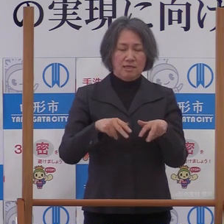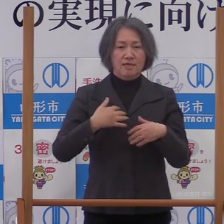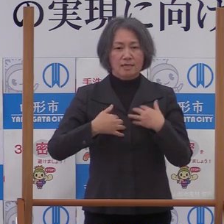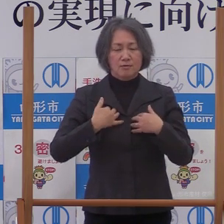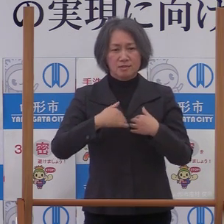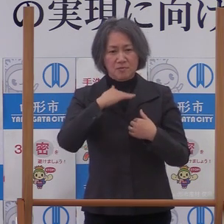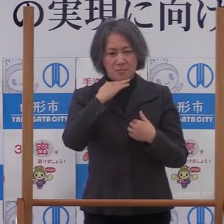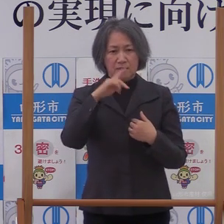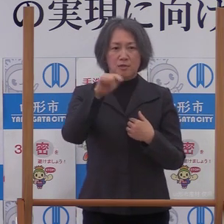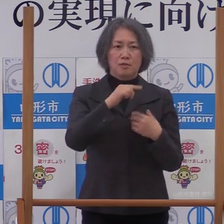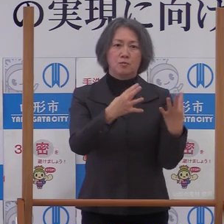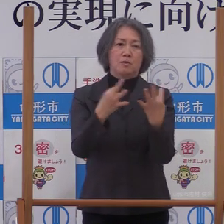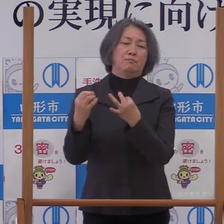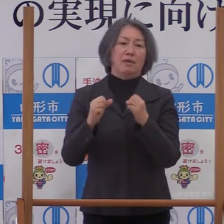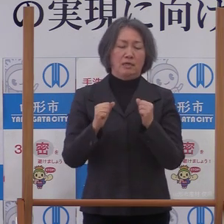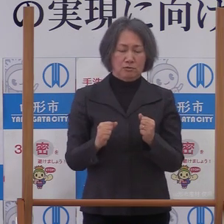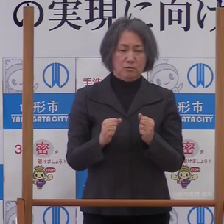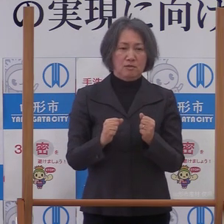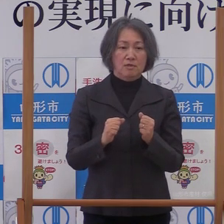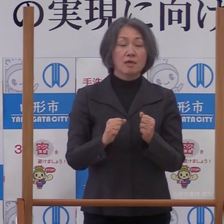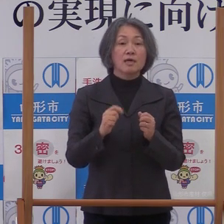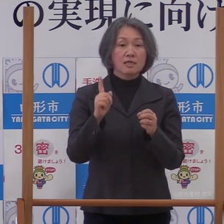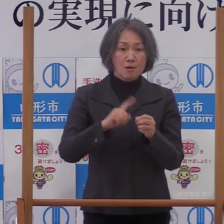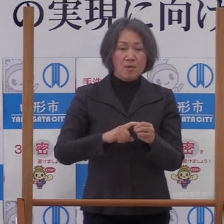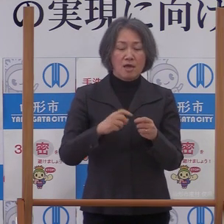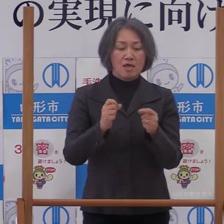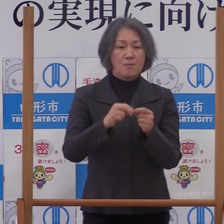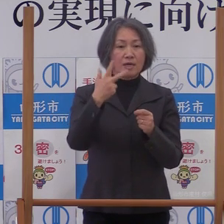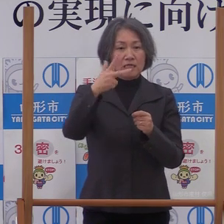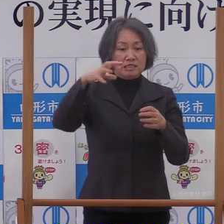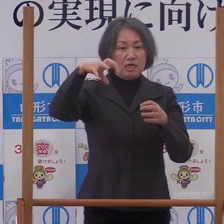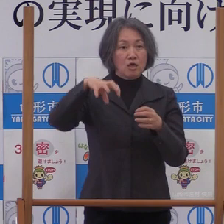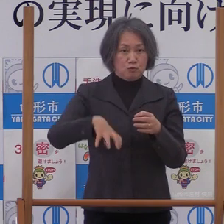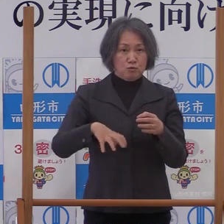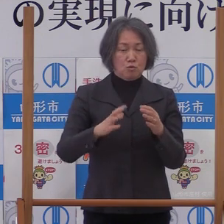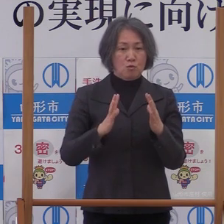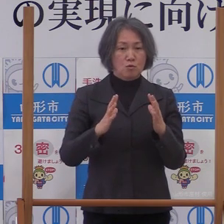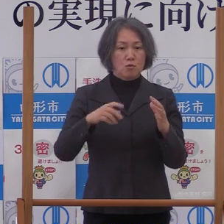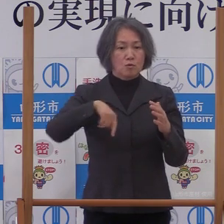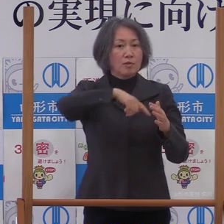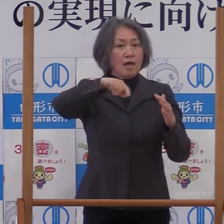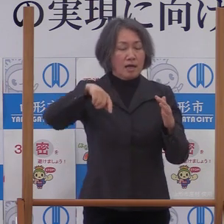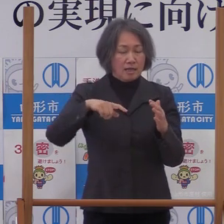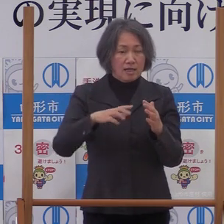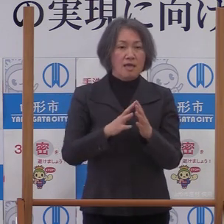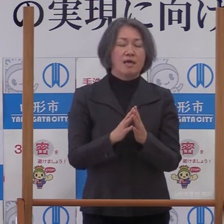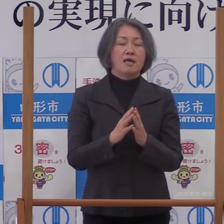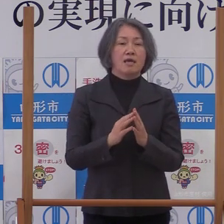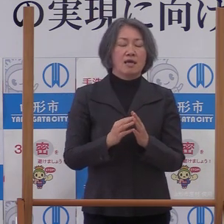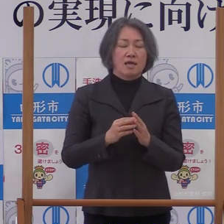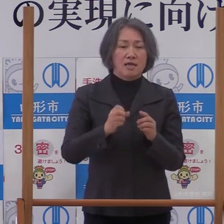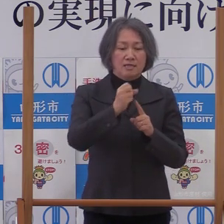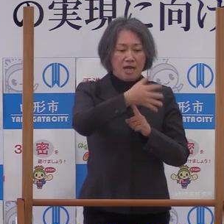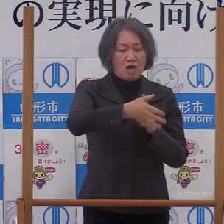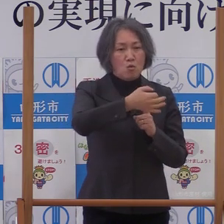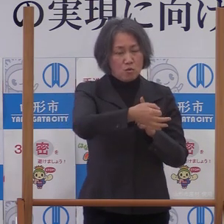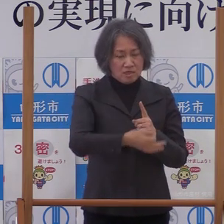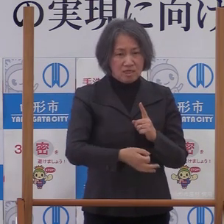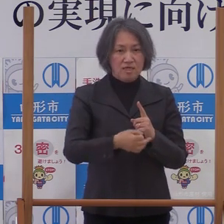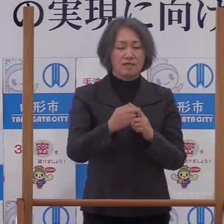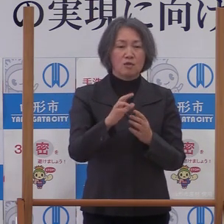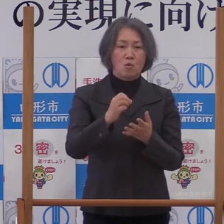ることから、山形市役所の敷地内において団子着、初雨など初市ならではの縁起物を販売するな